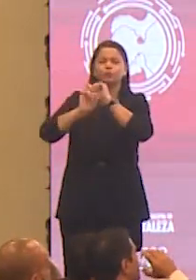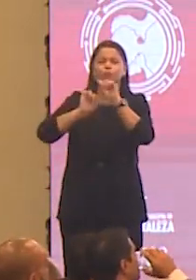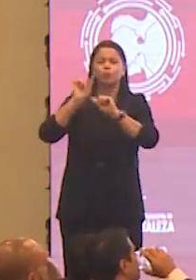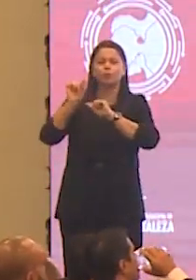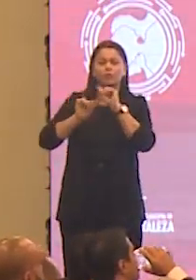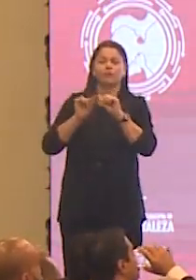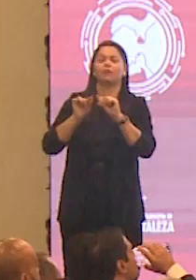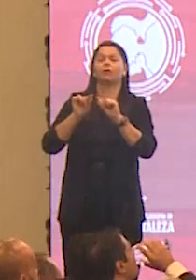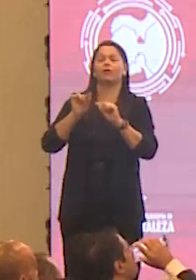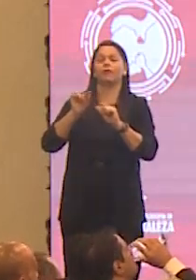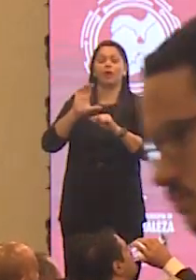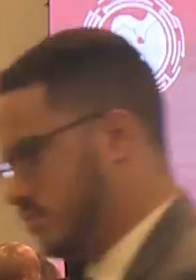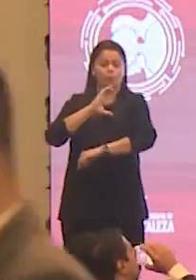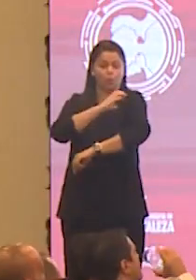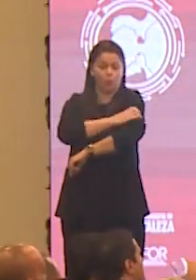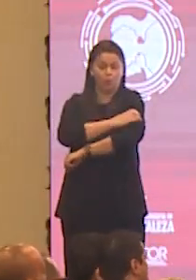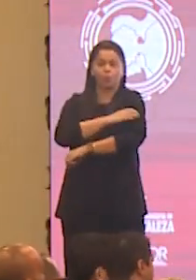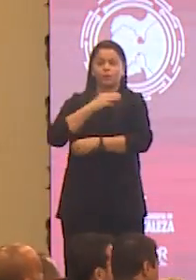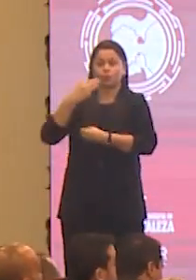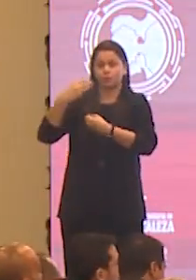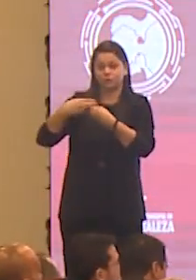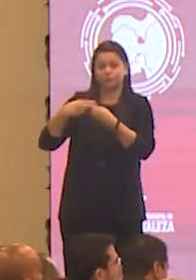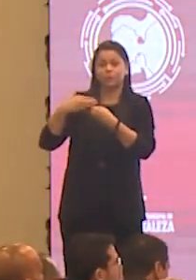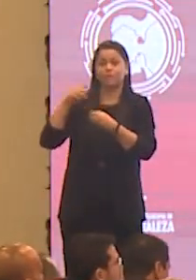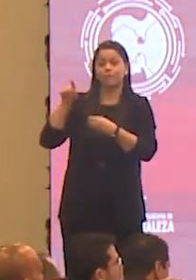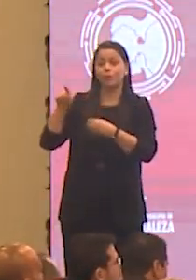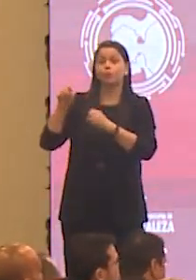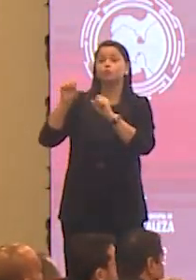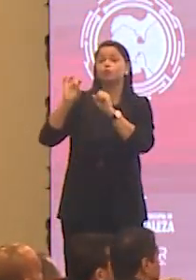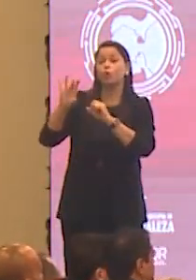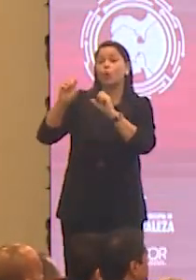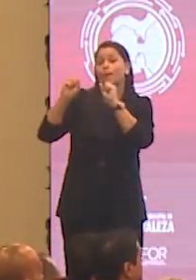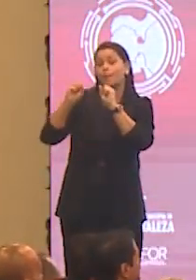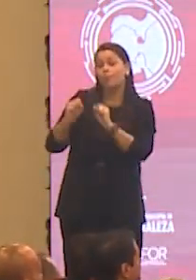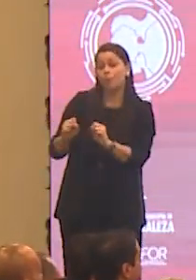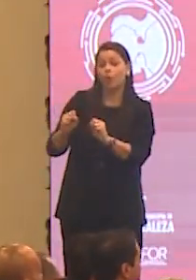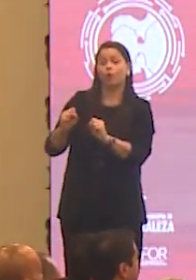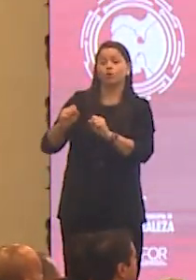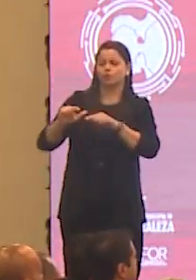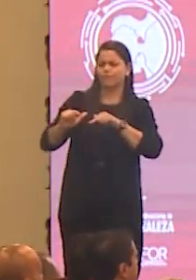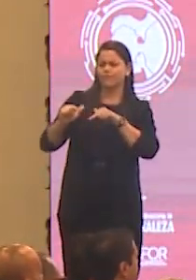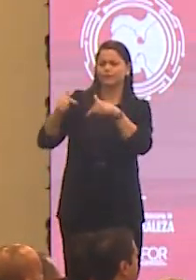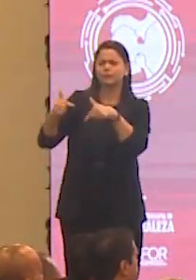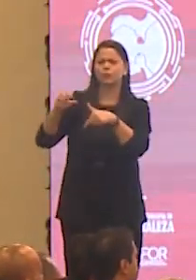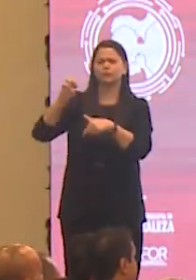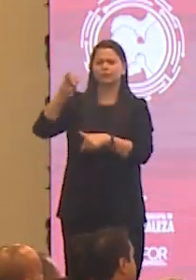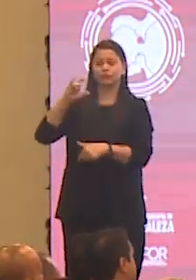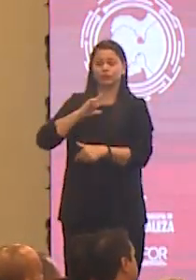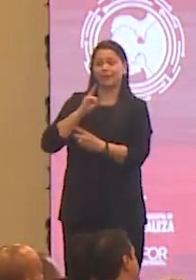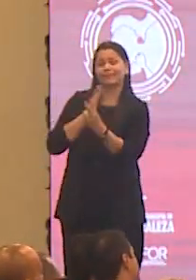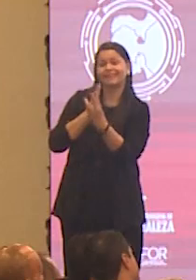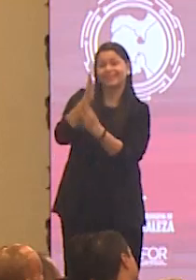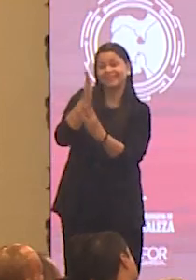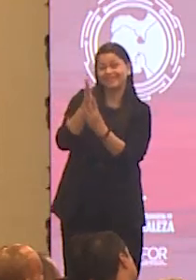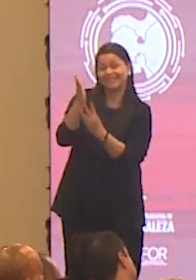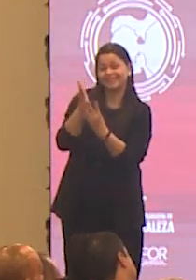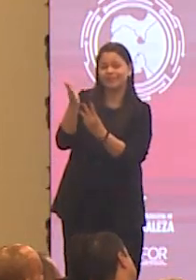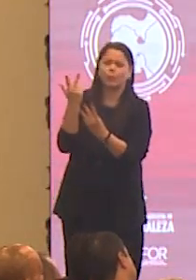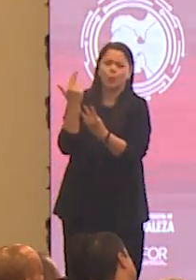relação imediata da guarda municipal com aquele tripé que eu falei: bens, serviços e instalações do